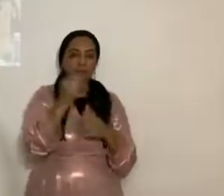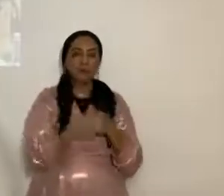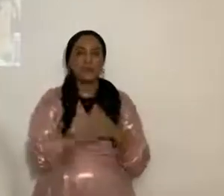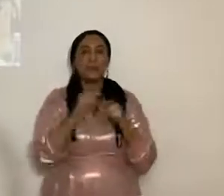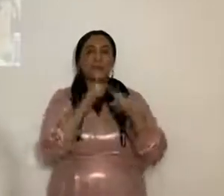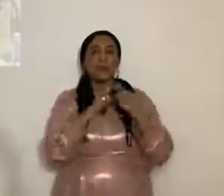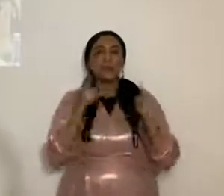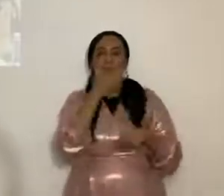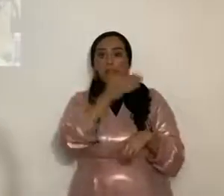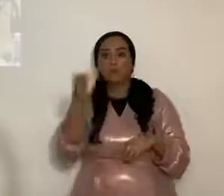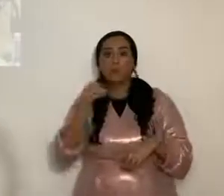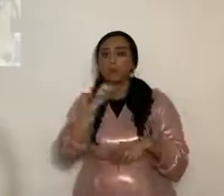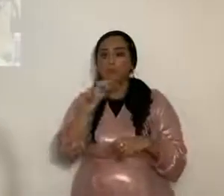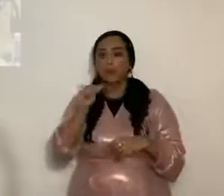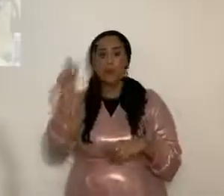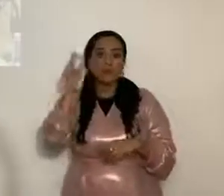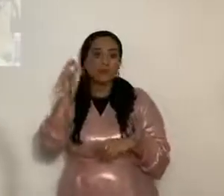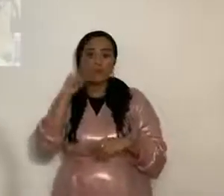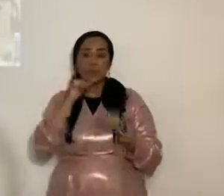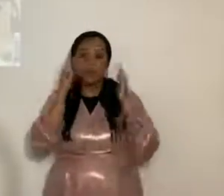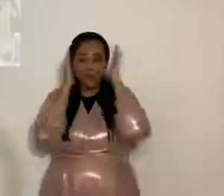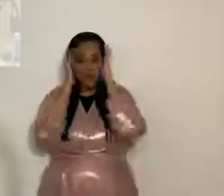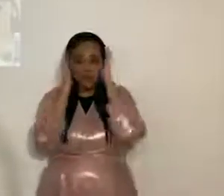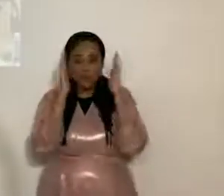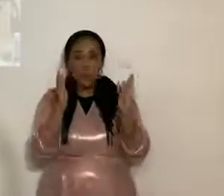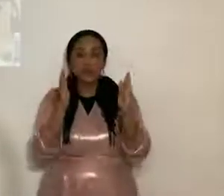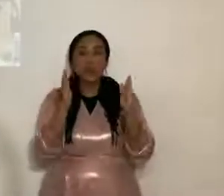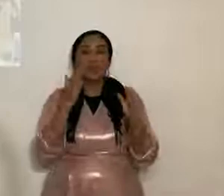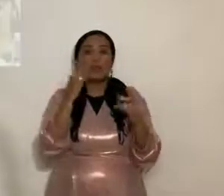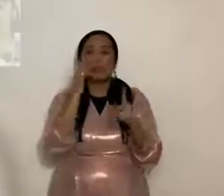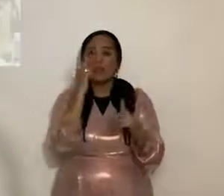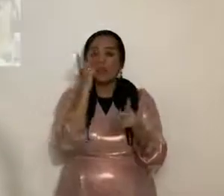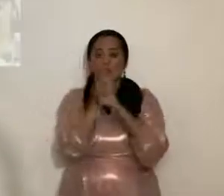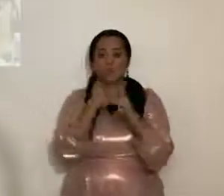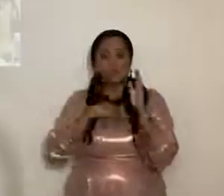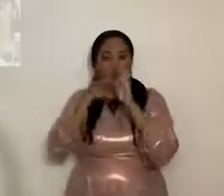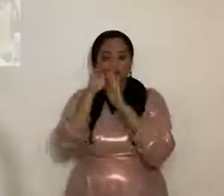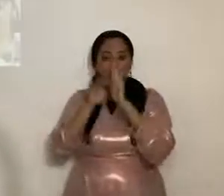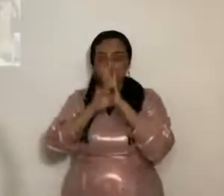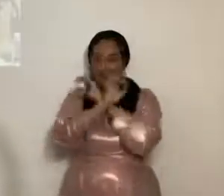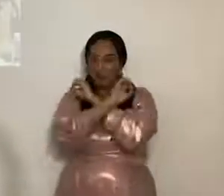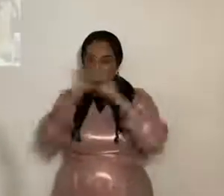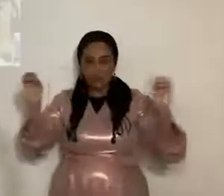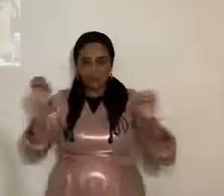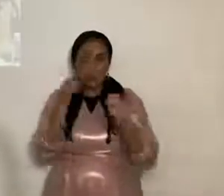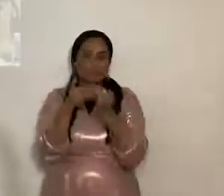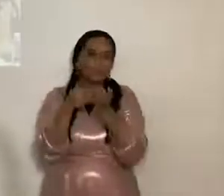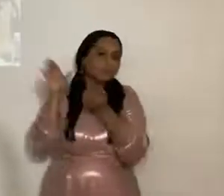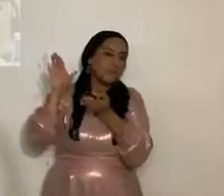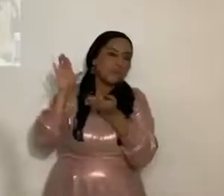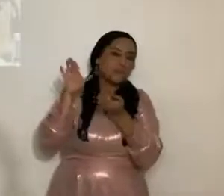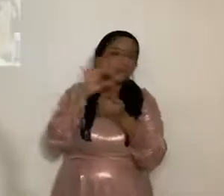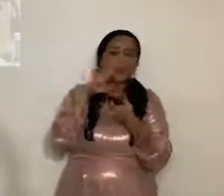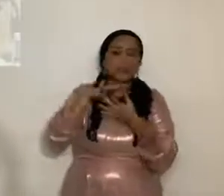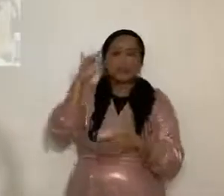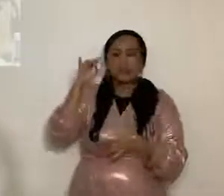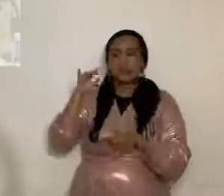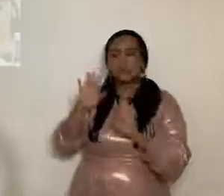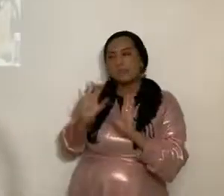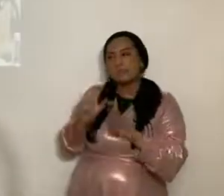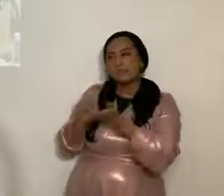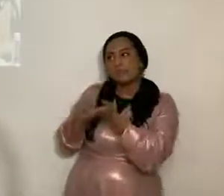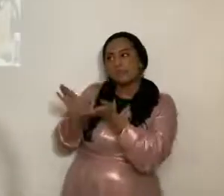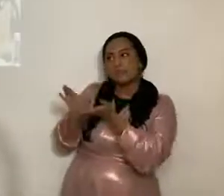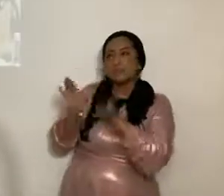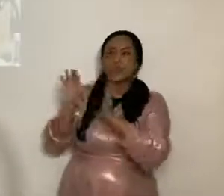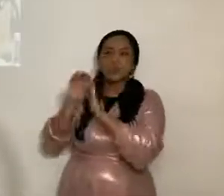Pero si no me oyereis ni hicieres todos estos mis mandamientos, y si desdeñares mis decretos y vuestra alma menospreciare